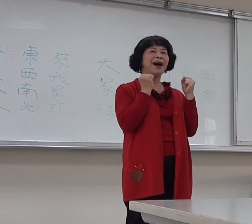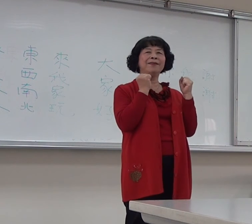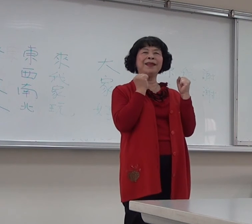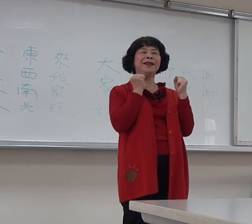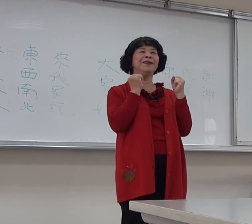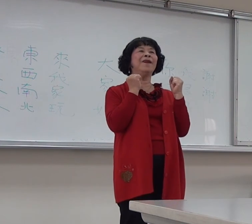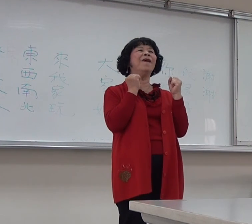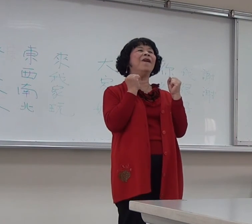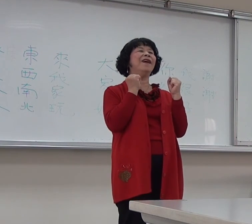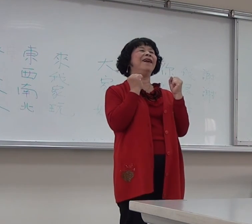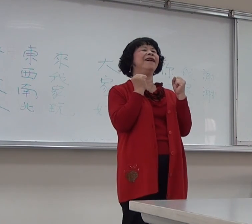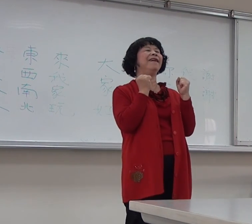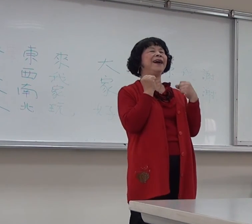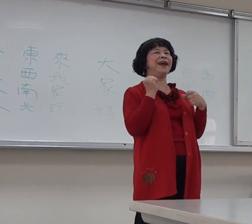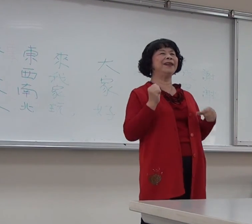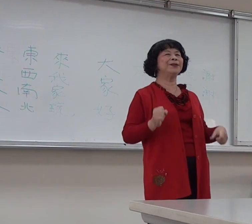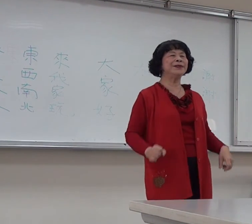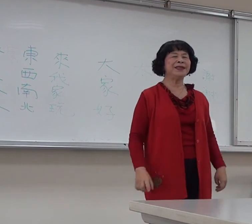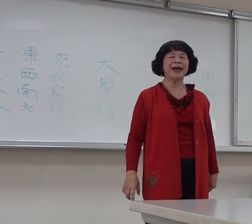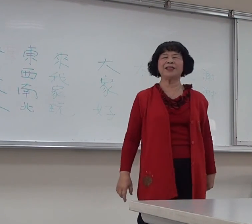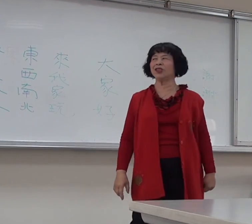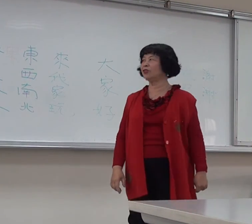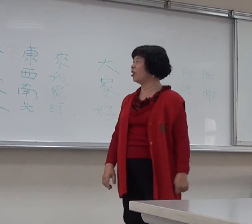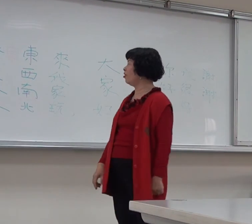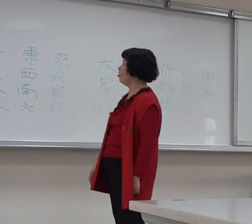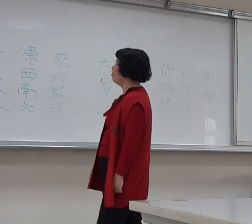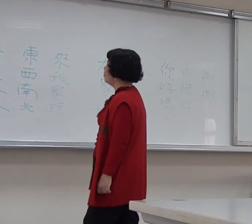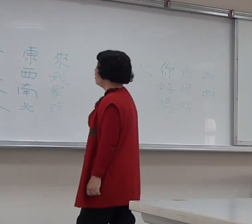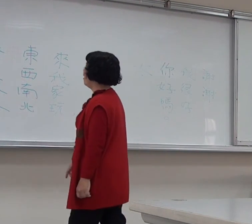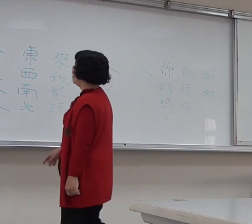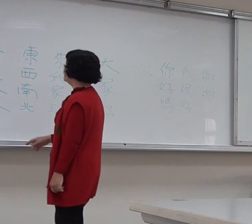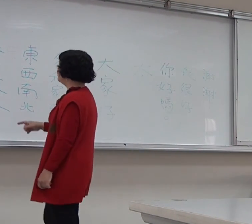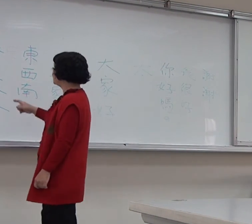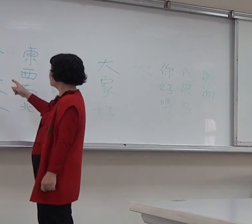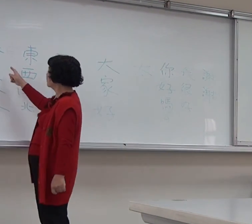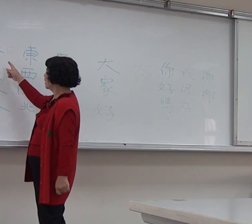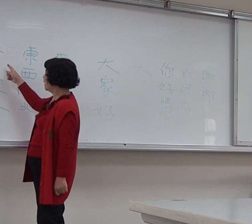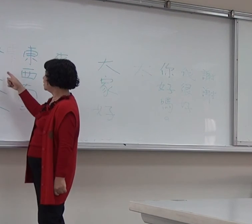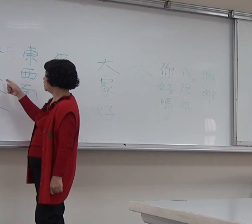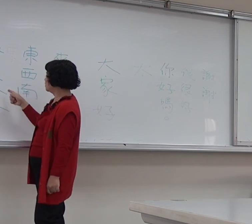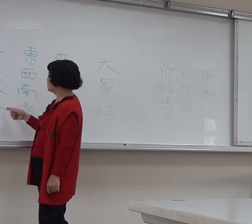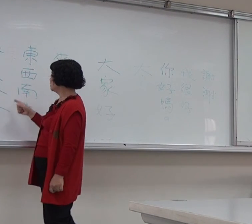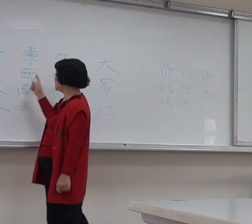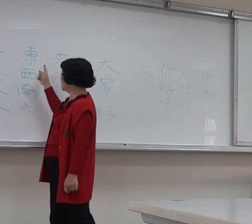好冷哦，啊、哦，哎，春夏秋冬啊、哦，哎，这个都是比较